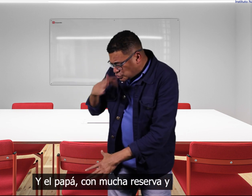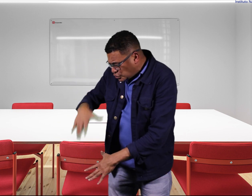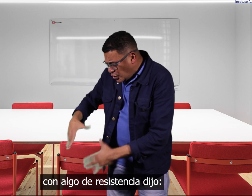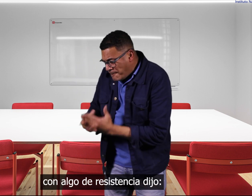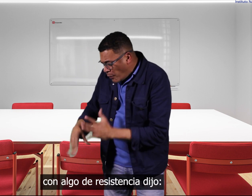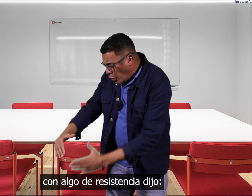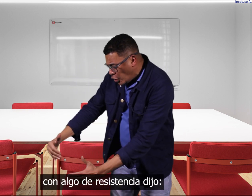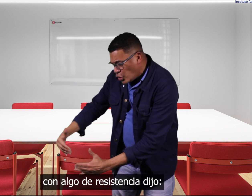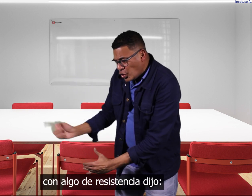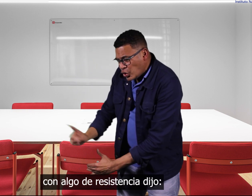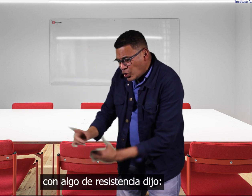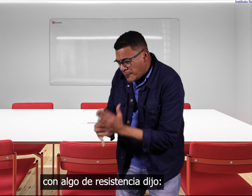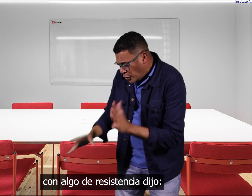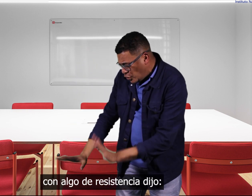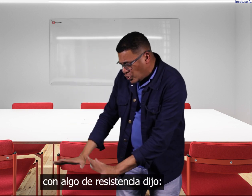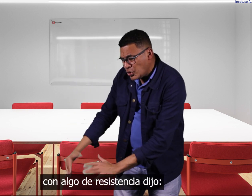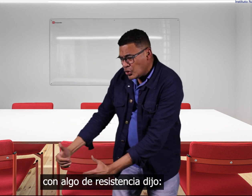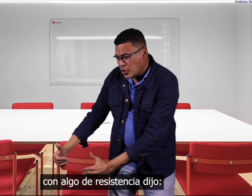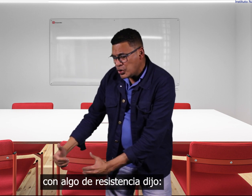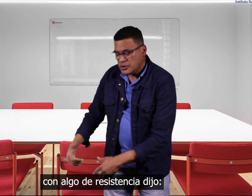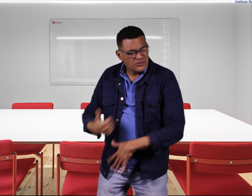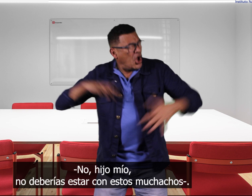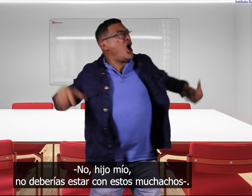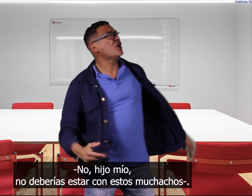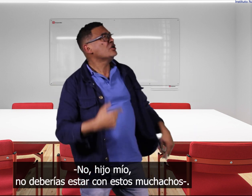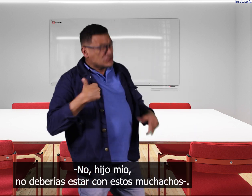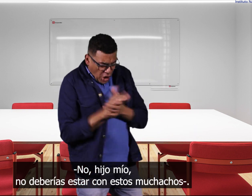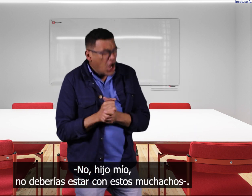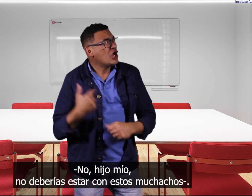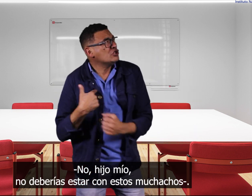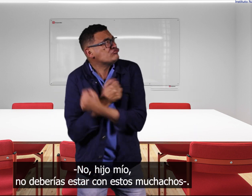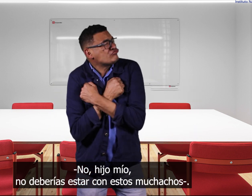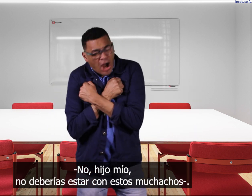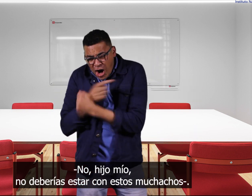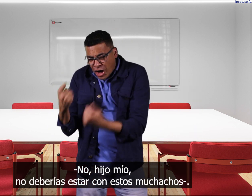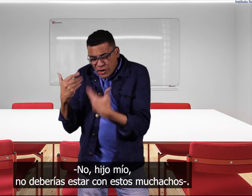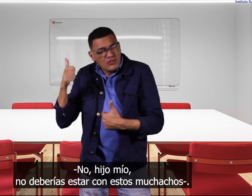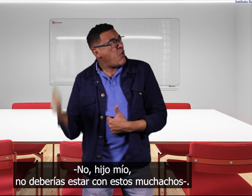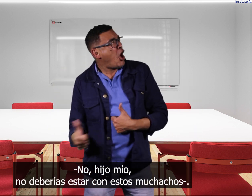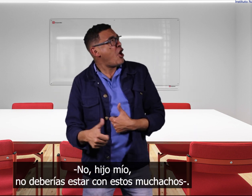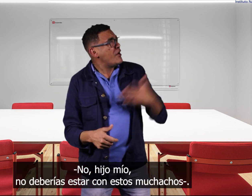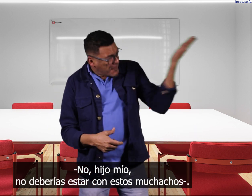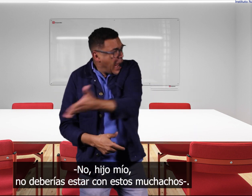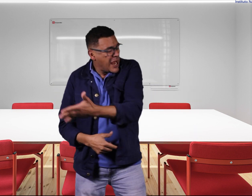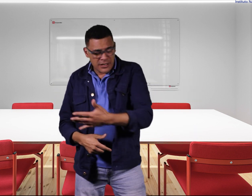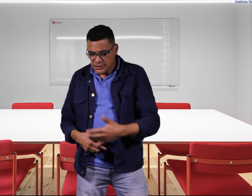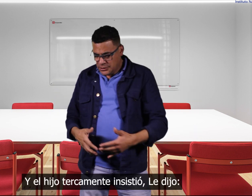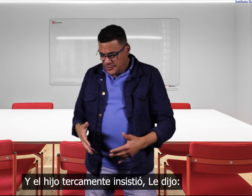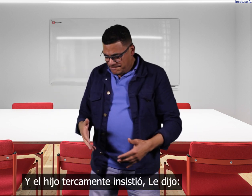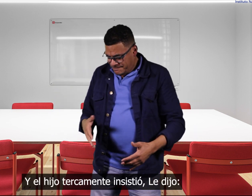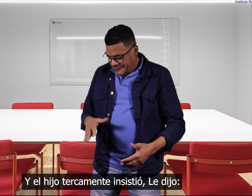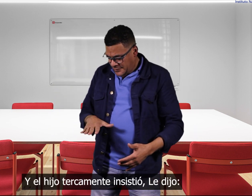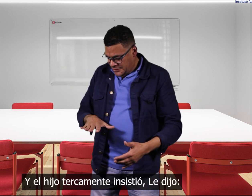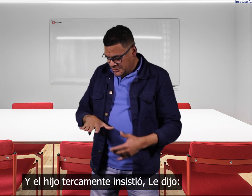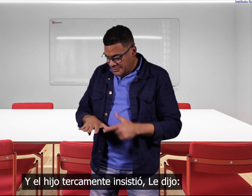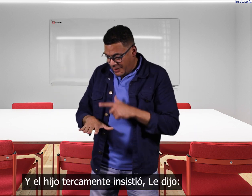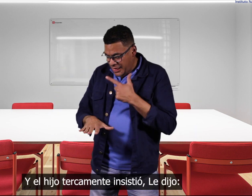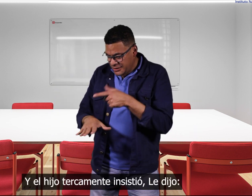con algo de resistencia dijo no hijo mío no deberías estar con estos muchachos y el